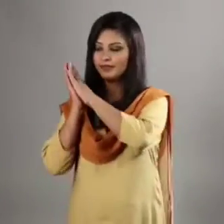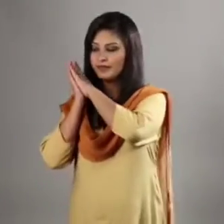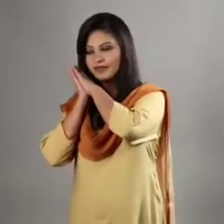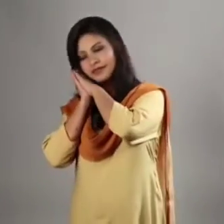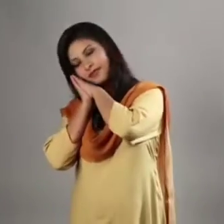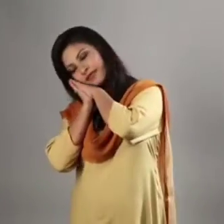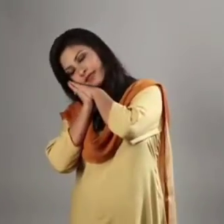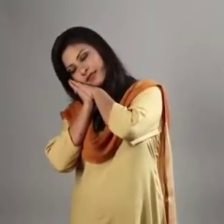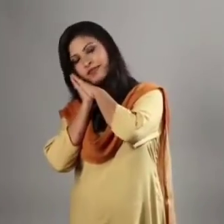बेडरूम.